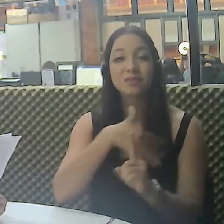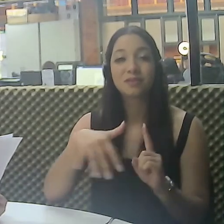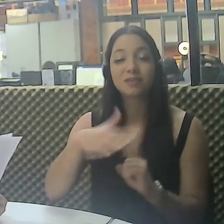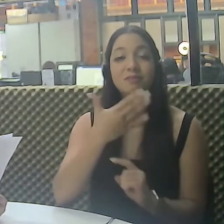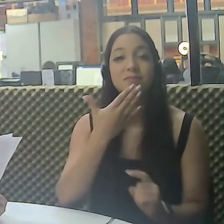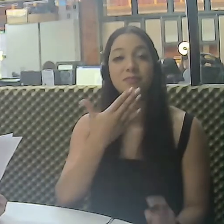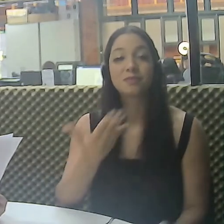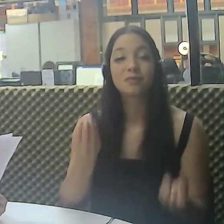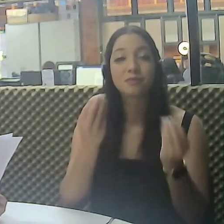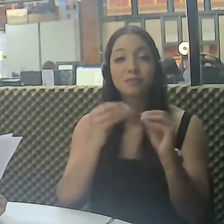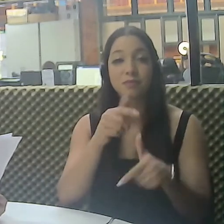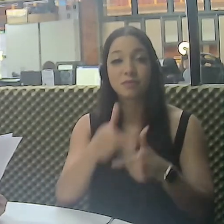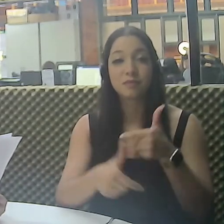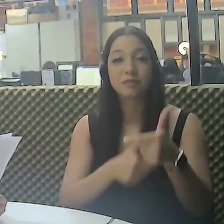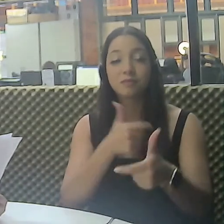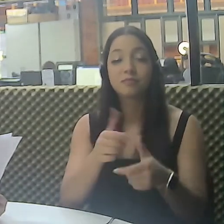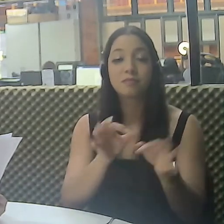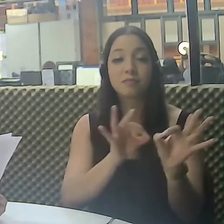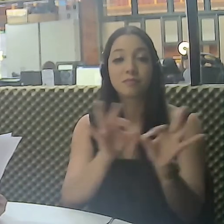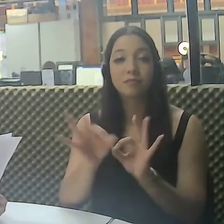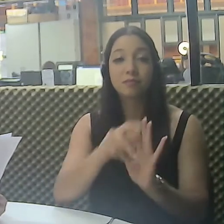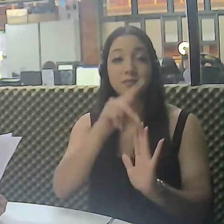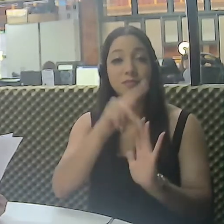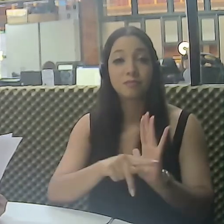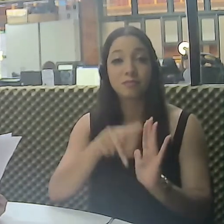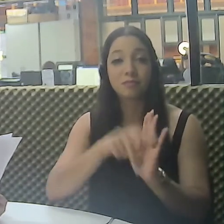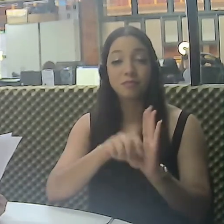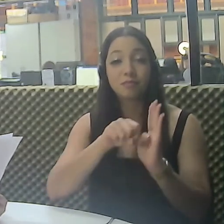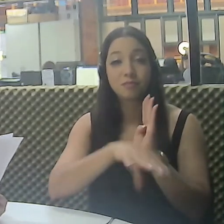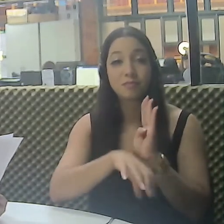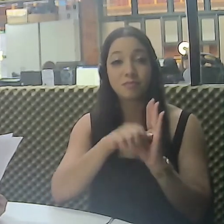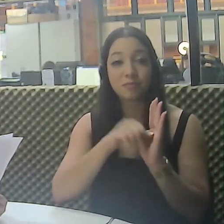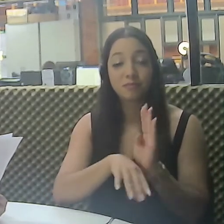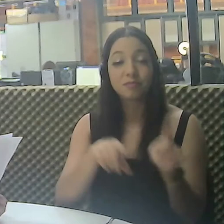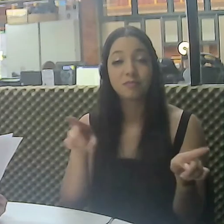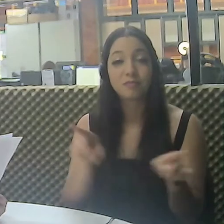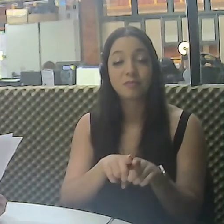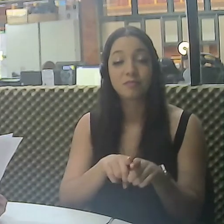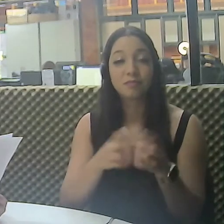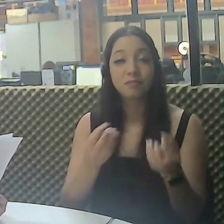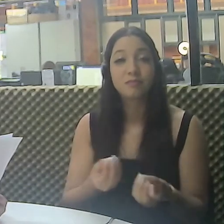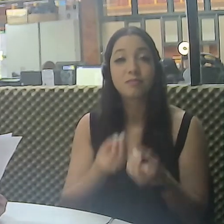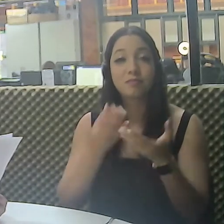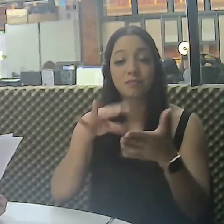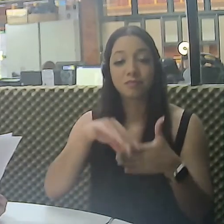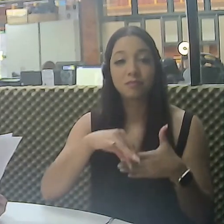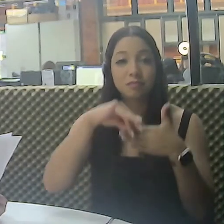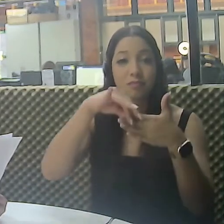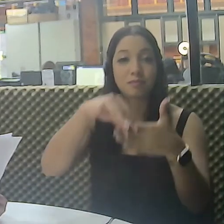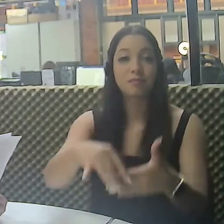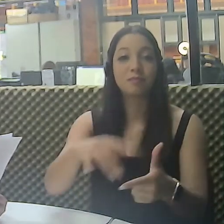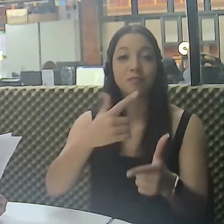solicitar inserções em serviços, programas, projetos e benefícios, além de fornecimento de encaminhamentos para